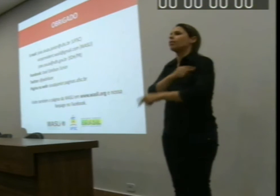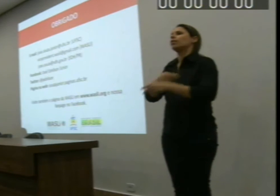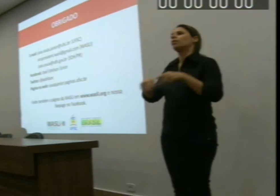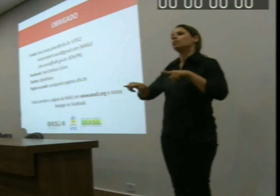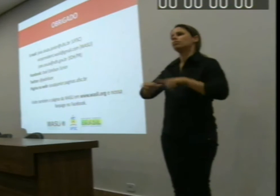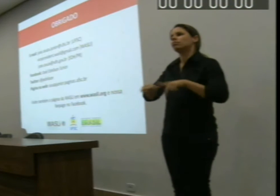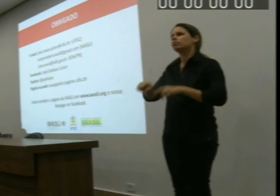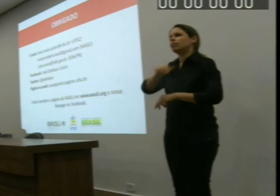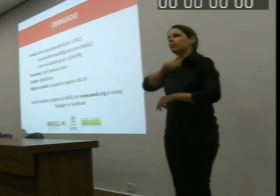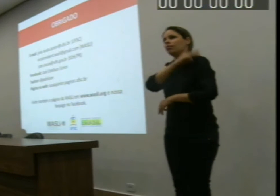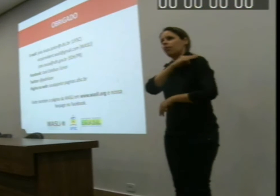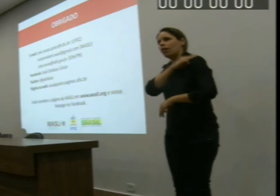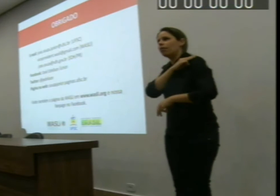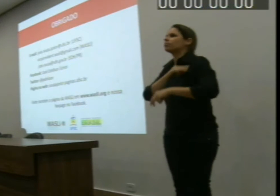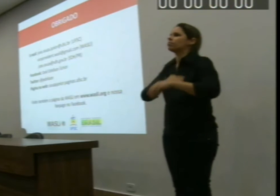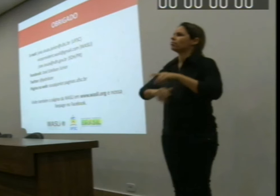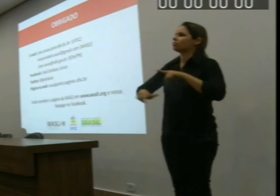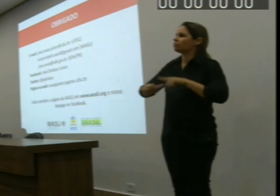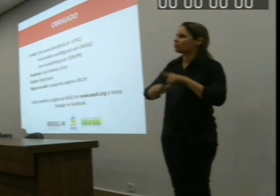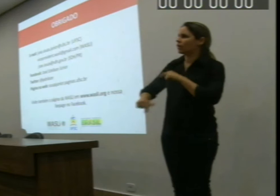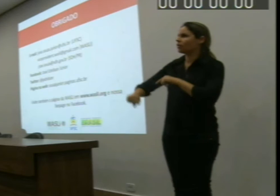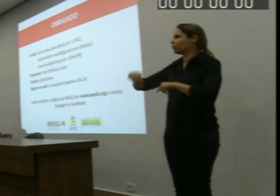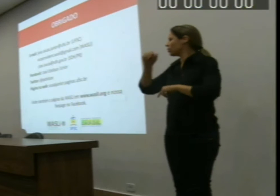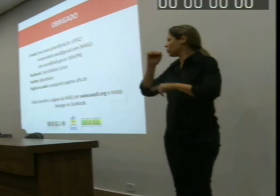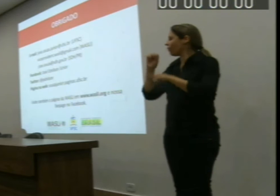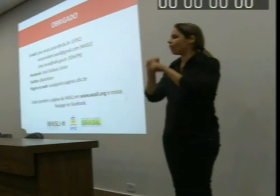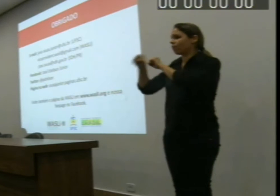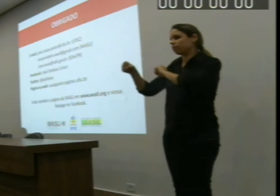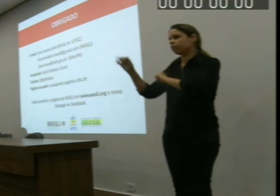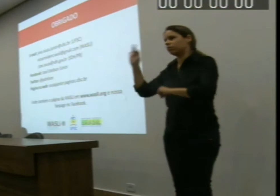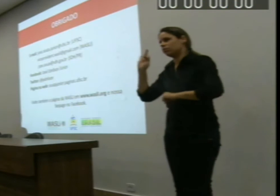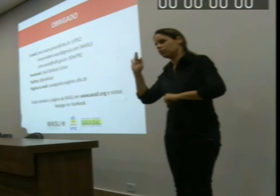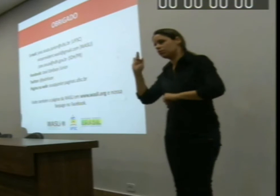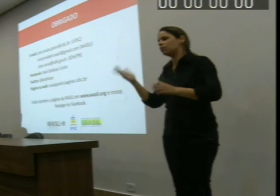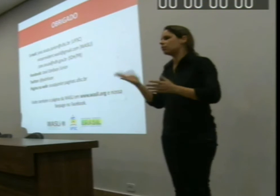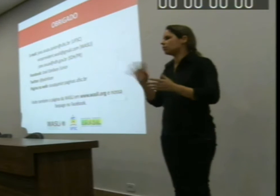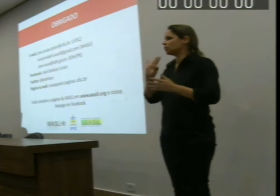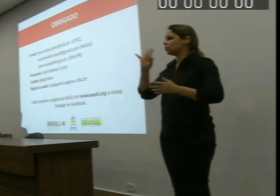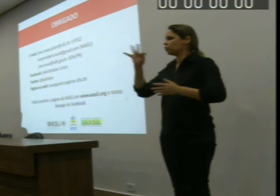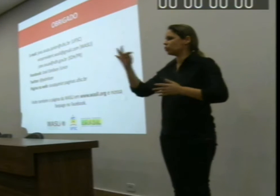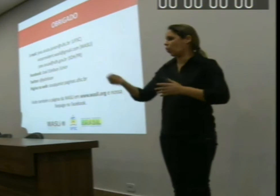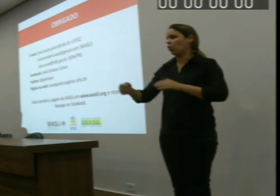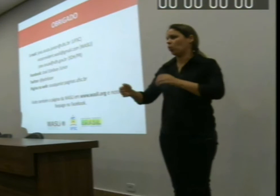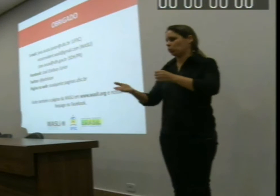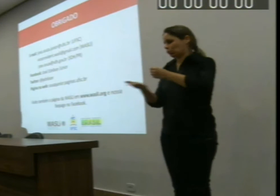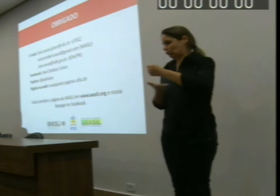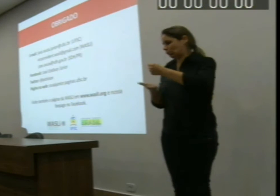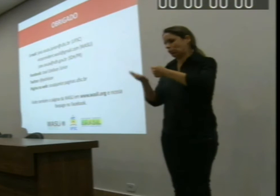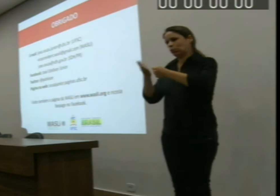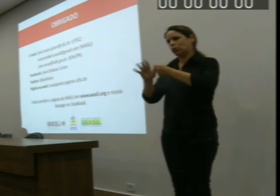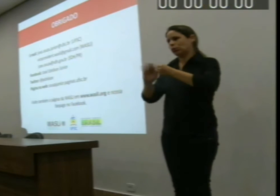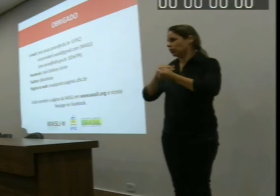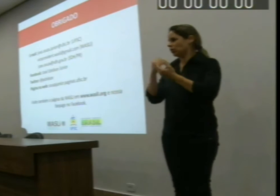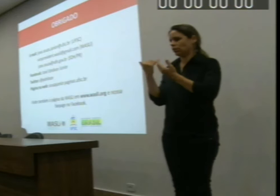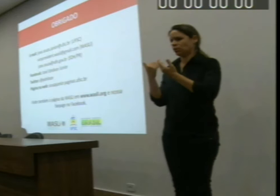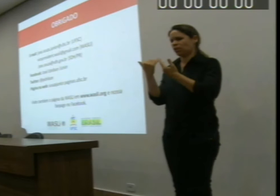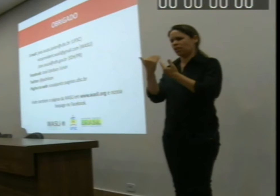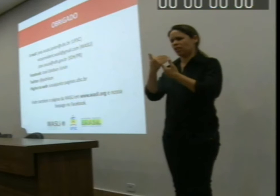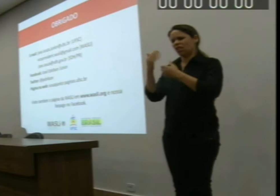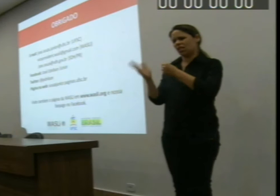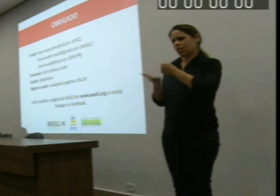Eu já trabalhei no ensino superior Eu já trabalhei em todos os níveis e questões de de problemas de escolarização de